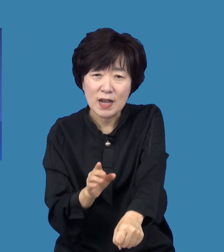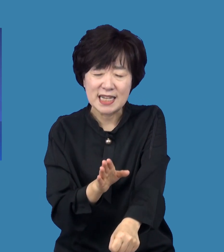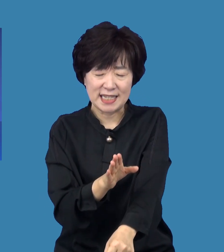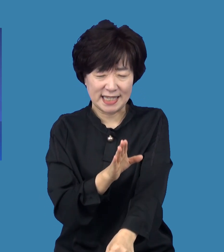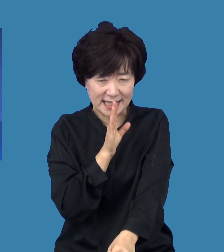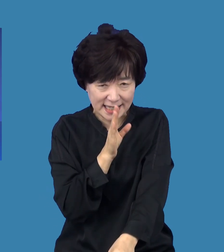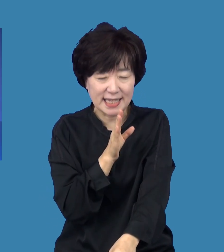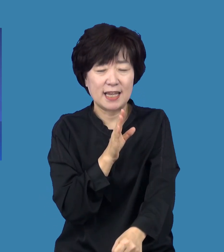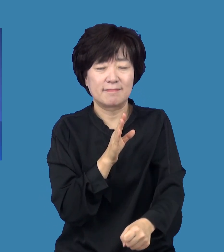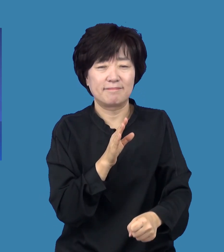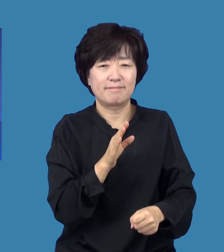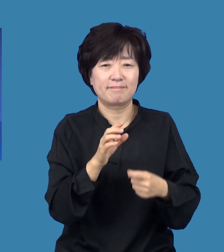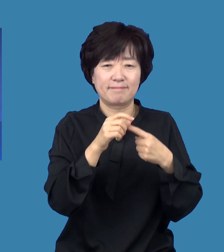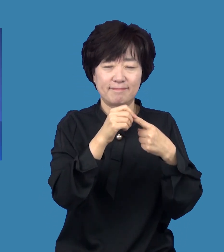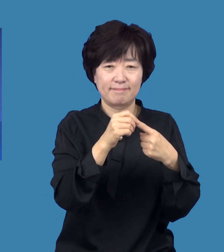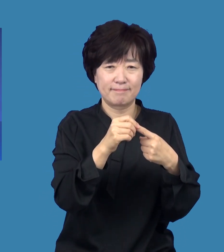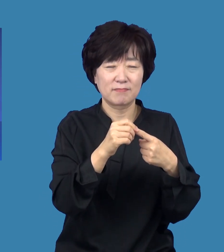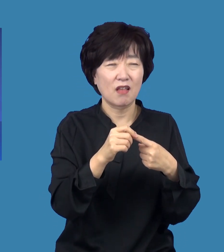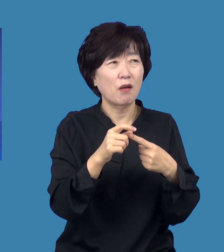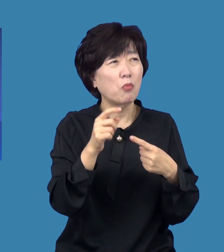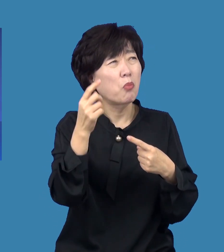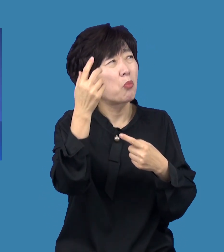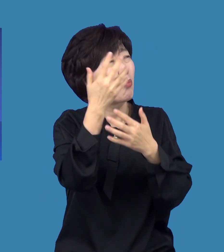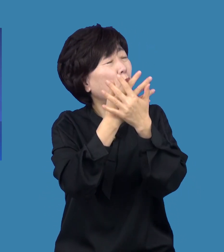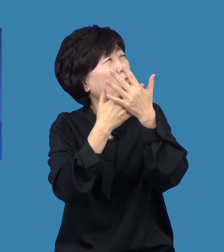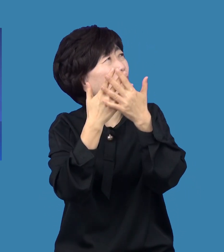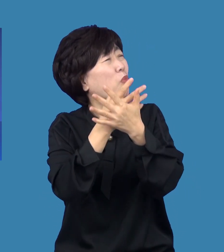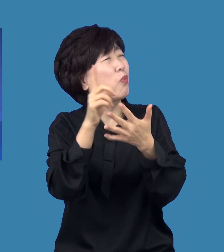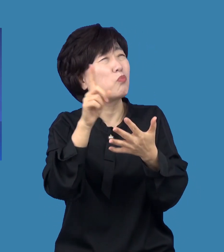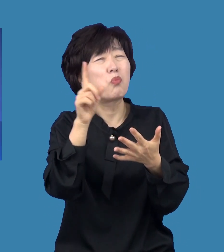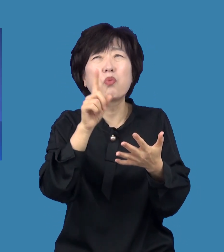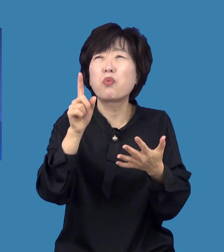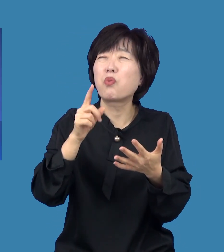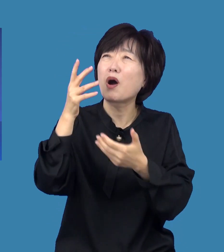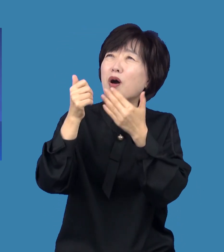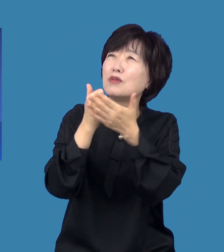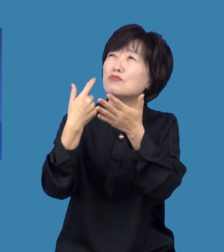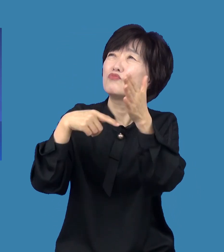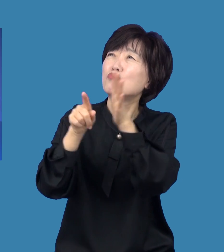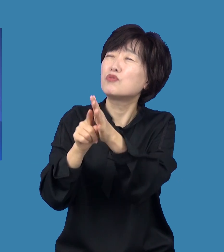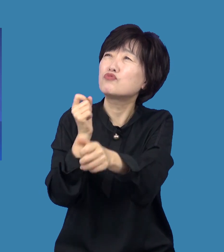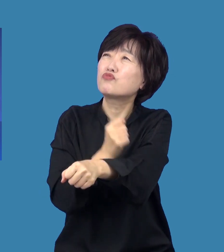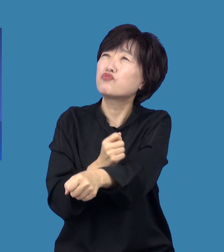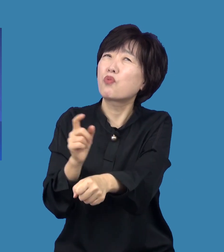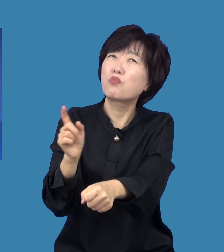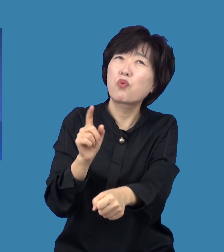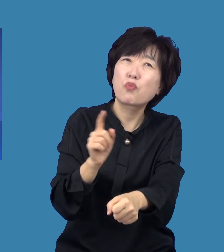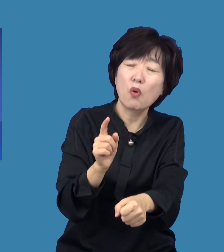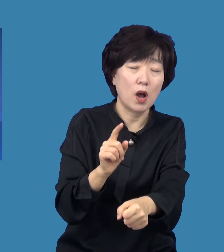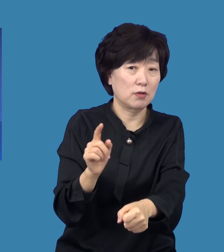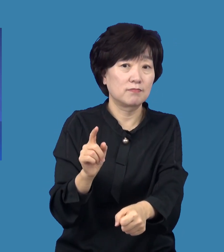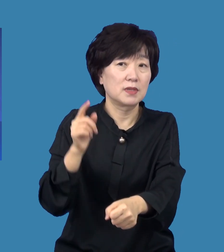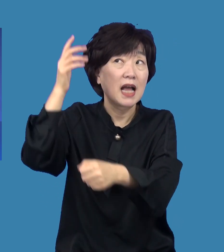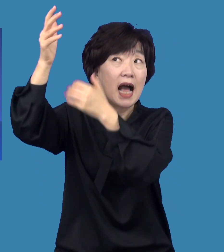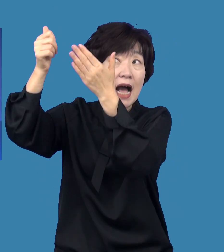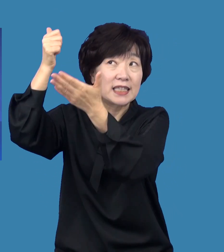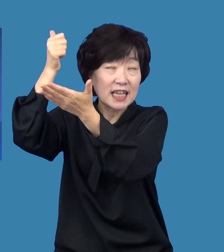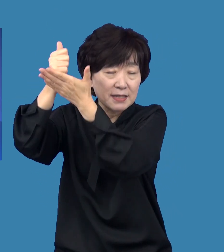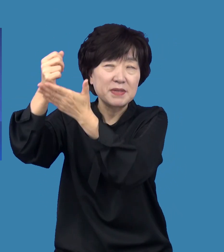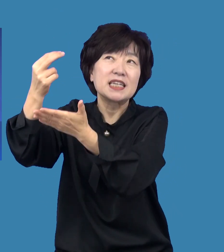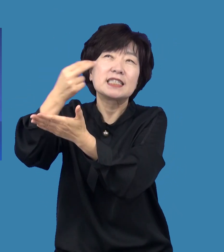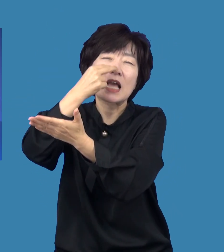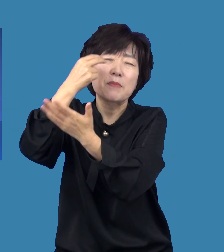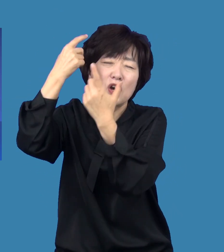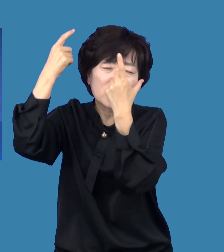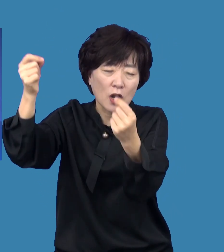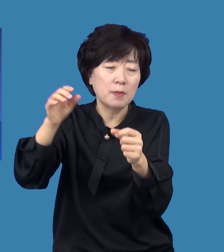것입니다. 추상적이고 보이지 않는 하나님이 아니라 그 하나님이 생명처럼 사랑하시는 사람들을 위해서